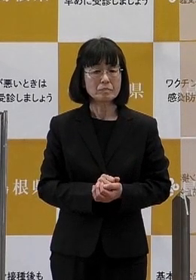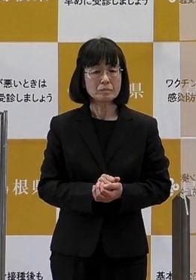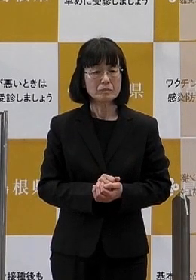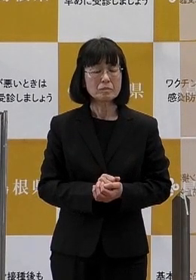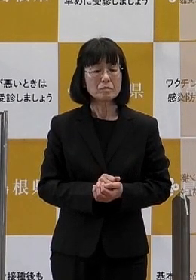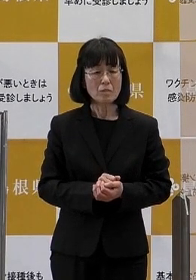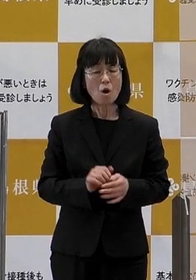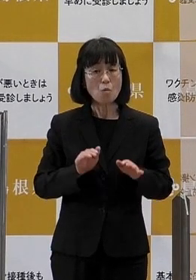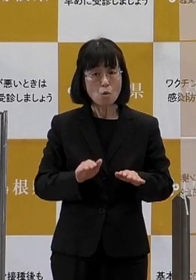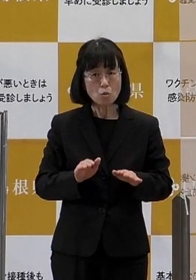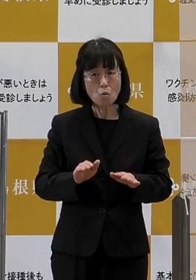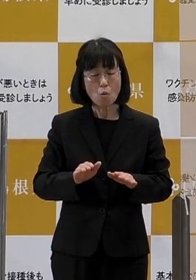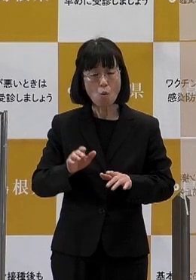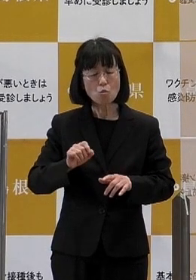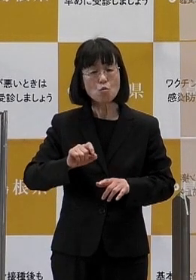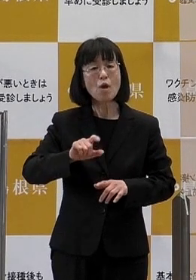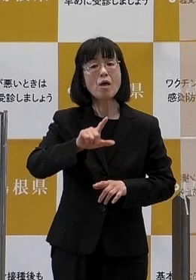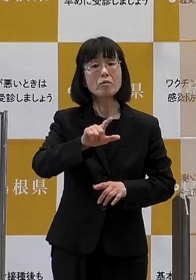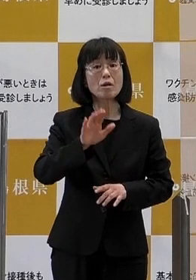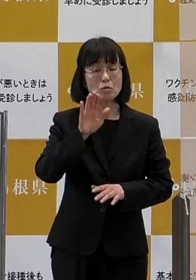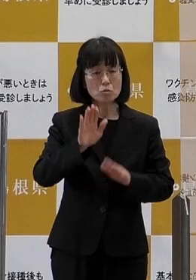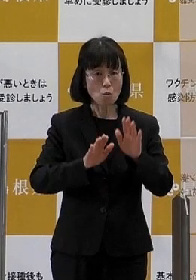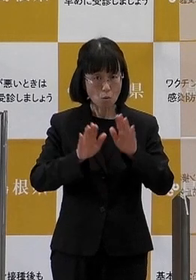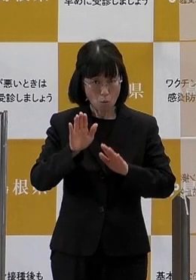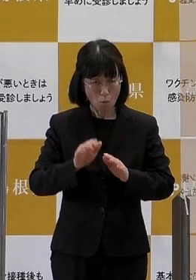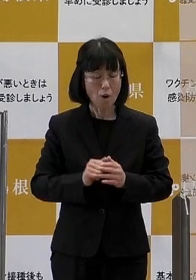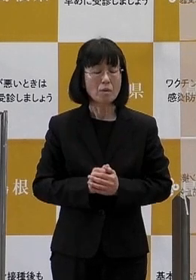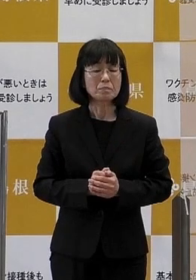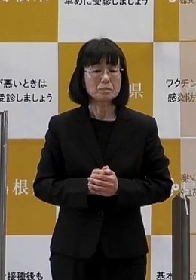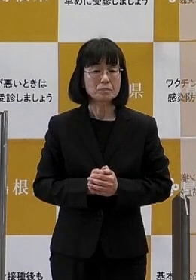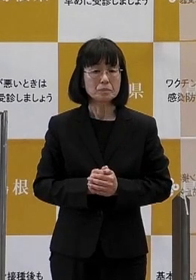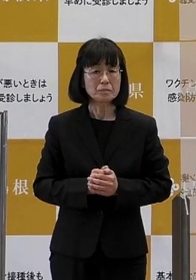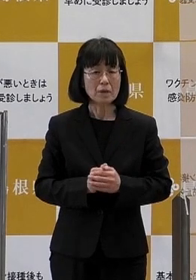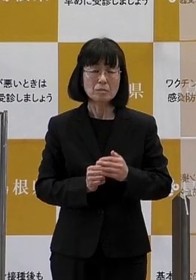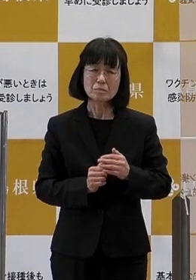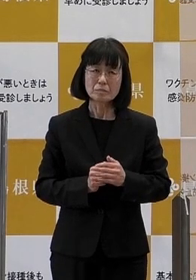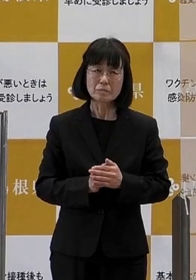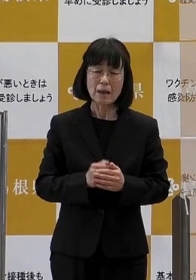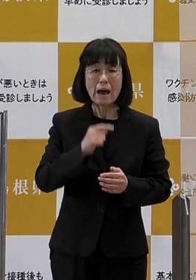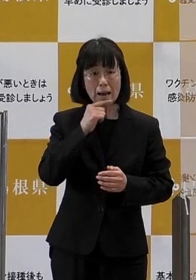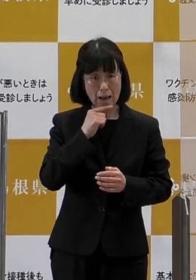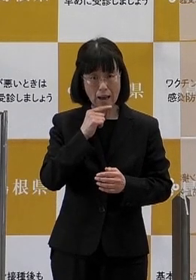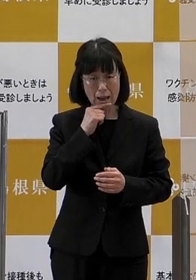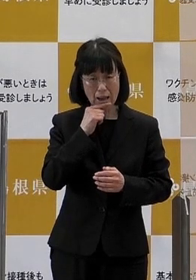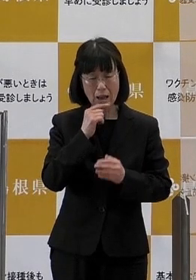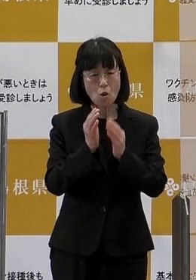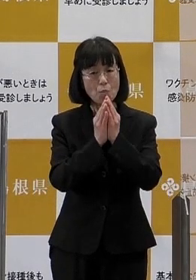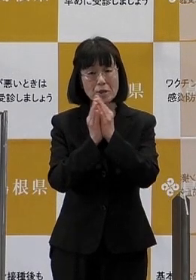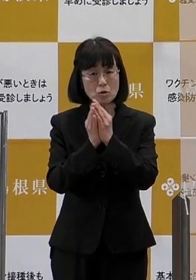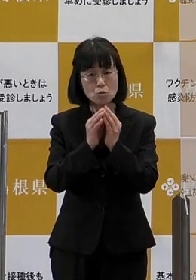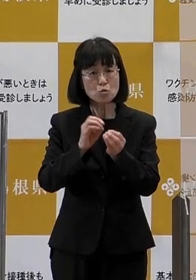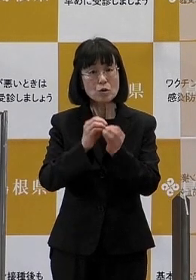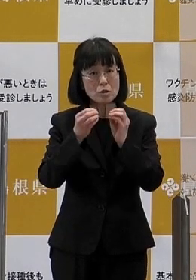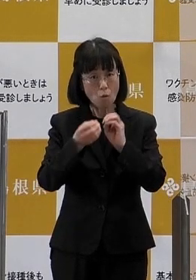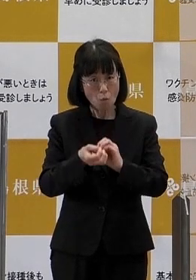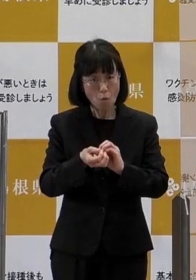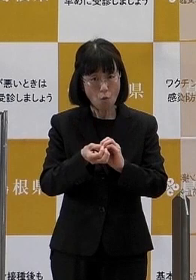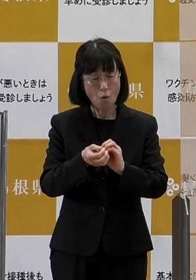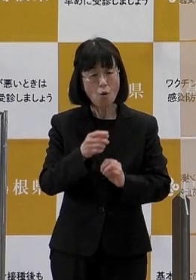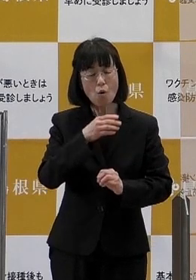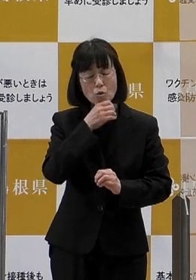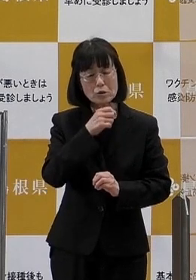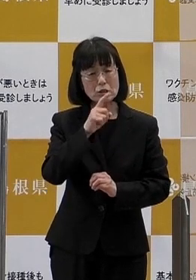このところ増えておりますのは、この、まあ、ピンクっていうか赤かな、まあ、ピンク色の数字でありまして、18歳